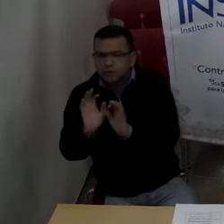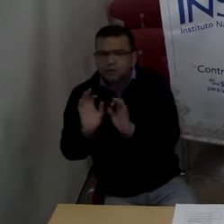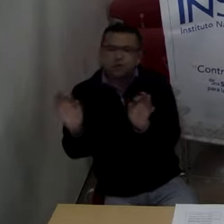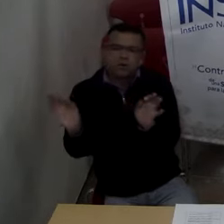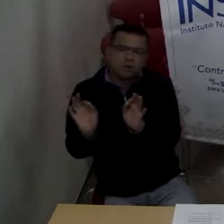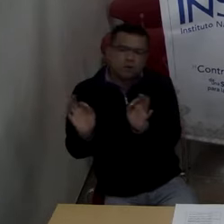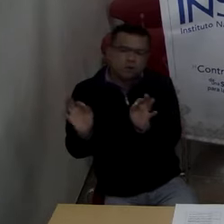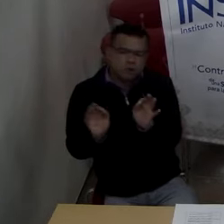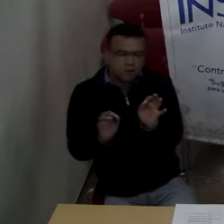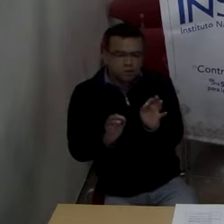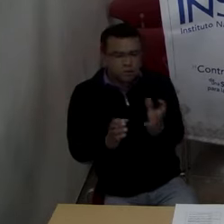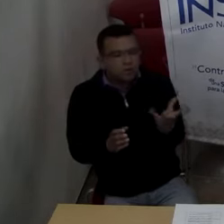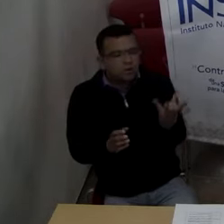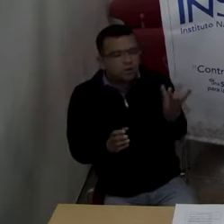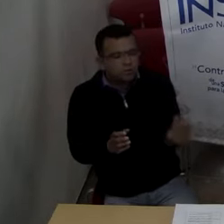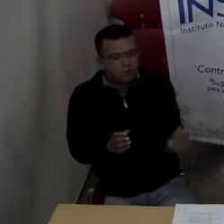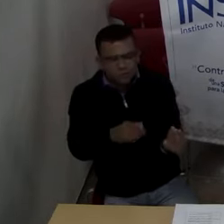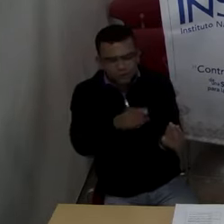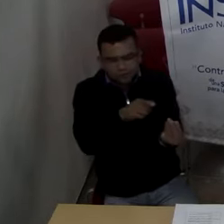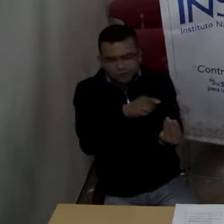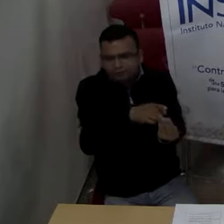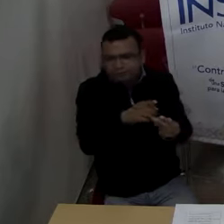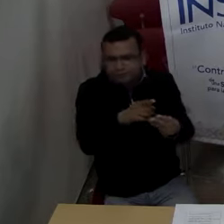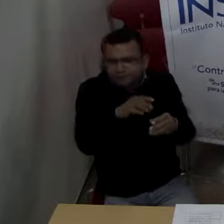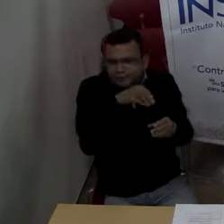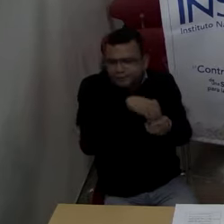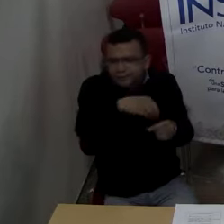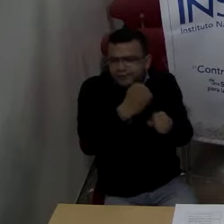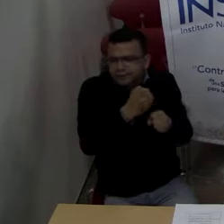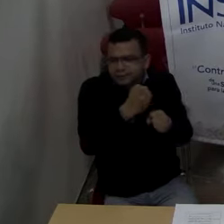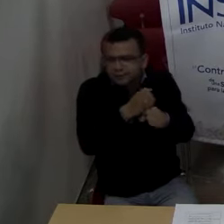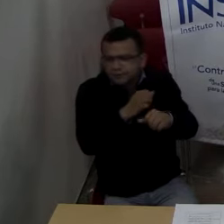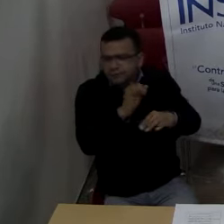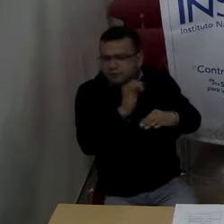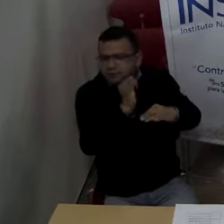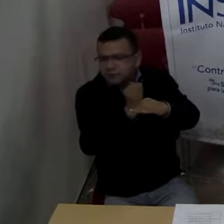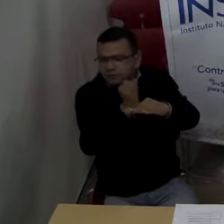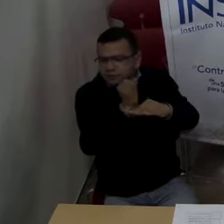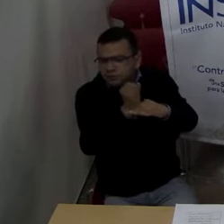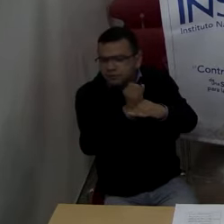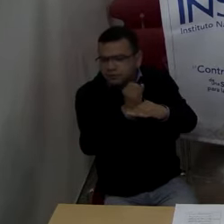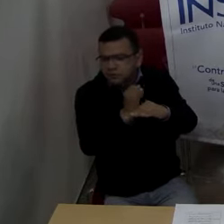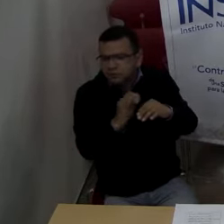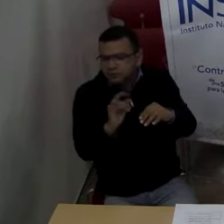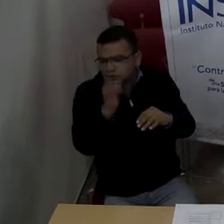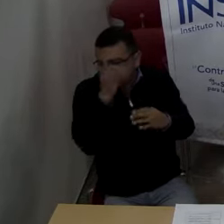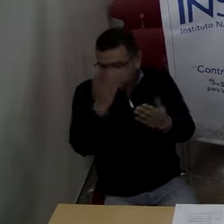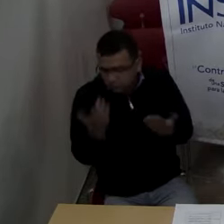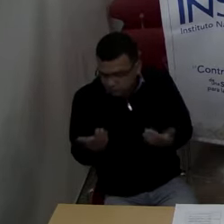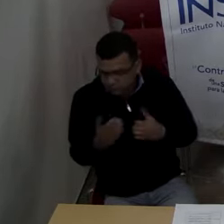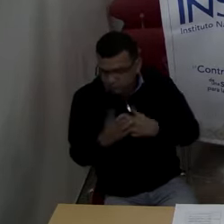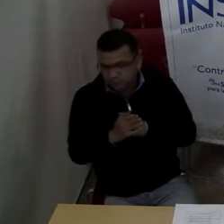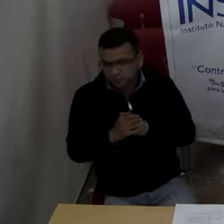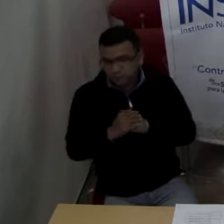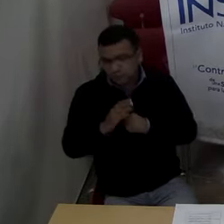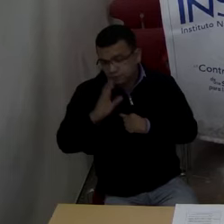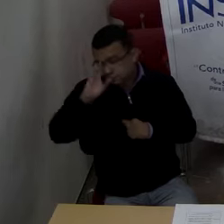etc. Estas rutinas cotidianas se aprenden y los